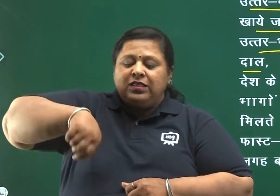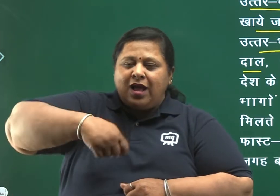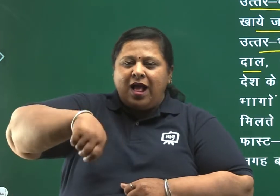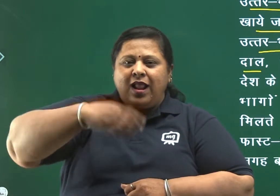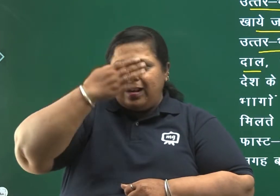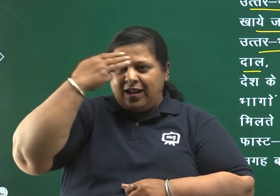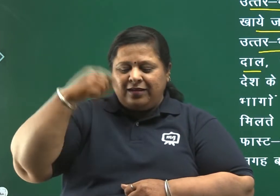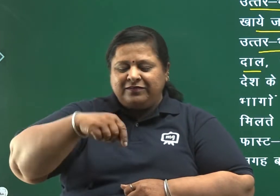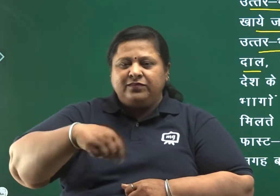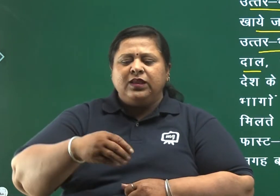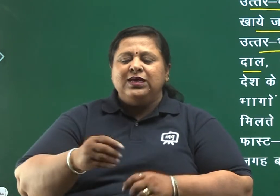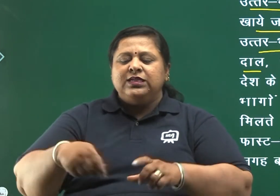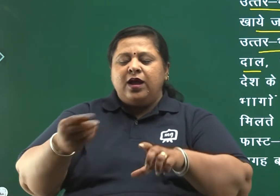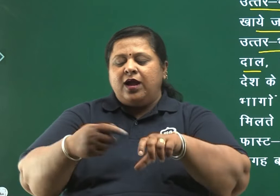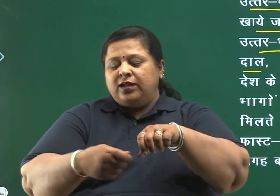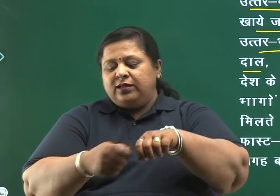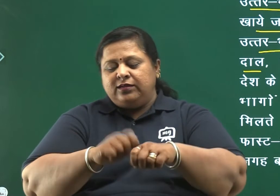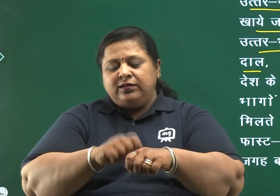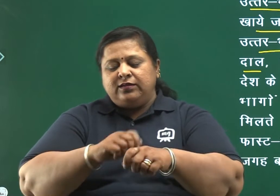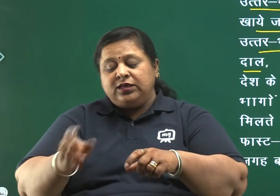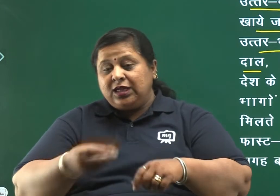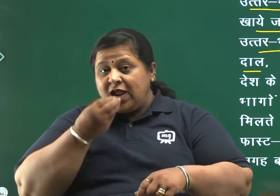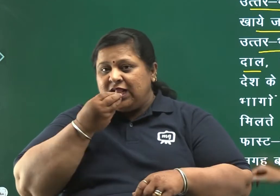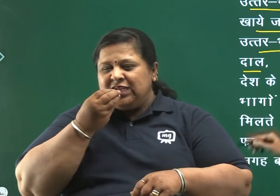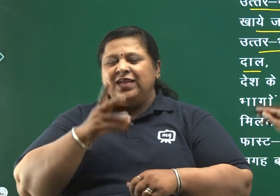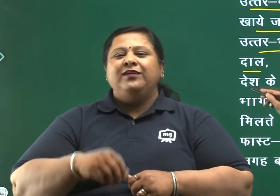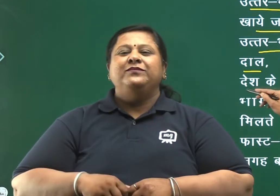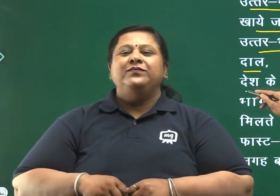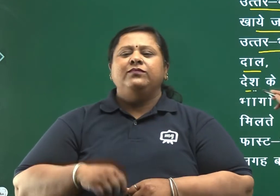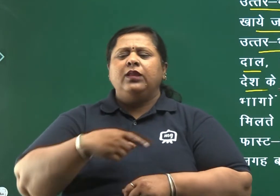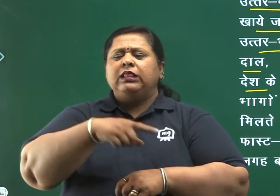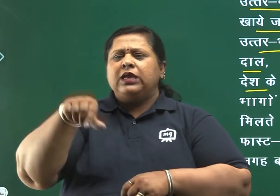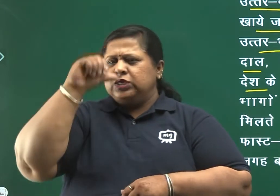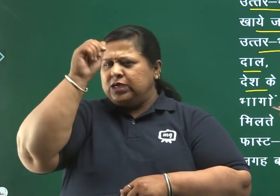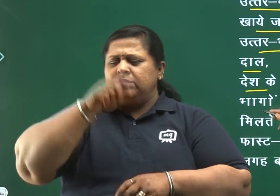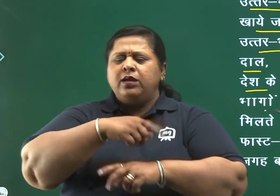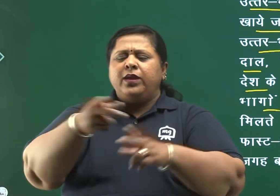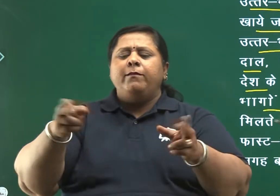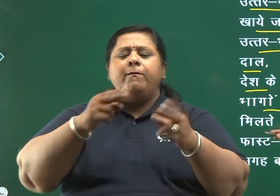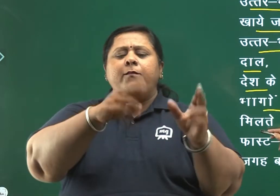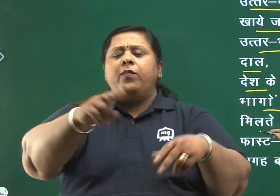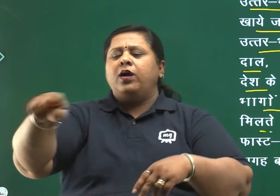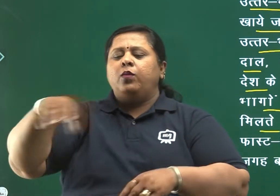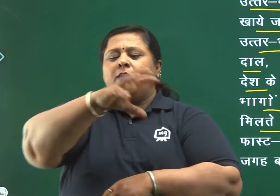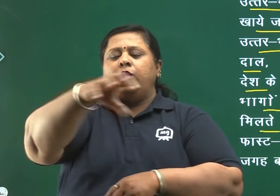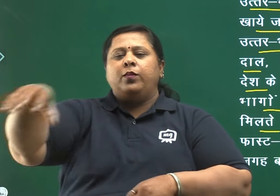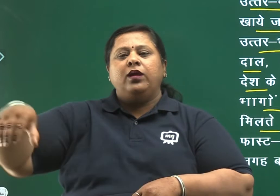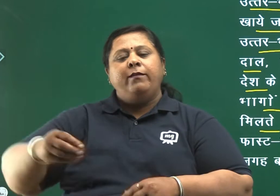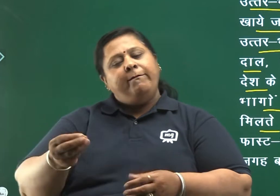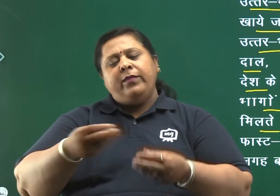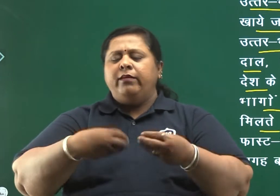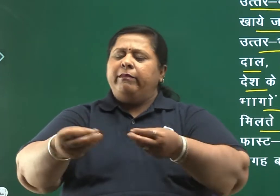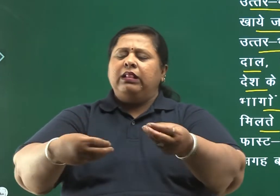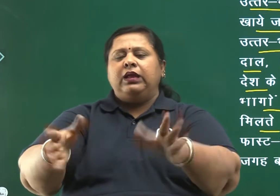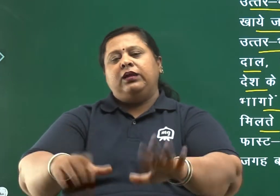दाल, साग देश के सभी भागों में मिलते हैं।